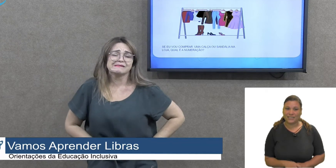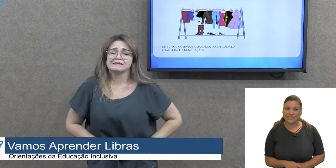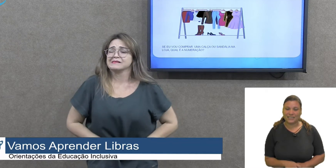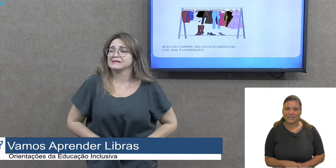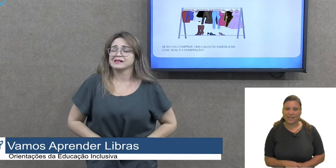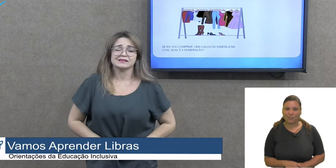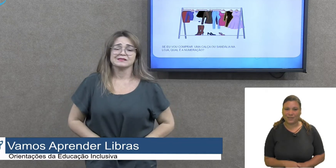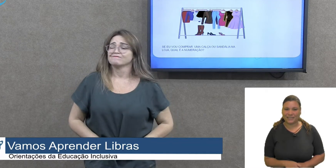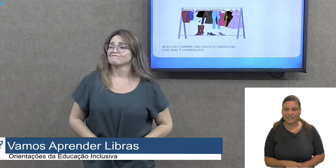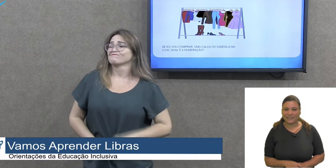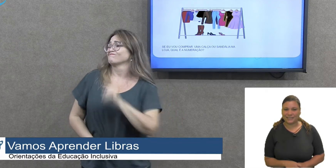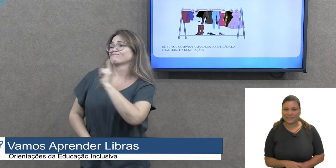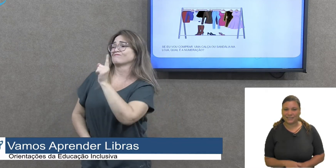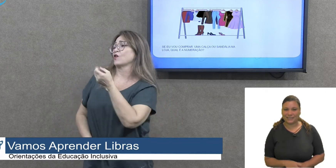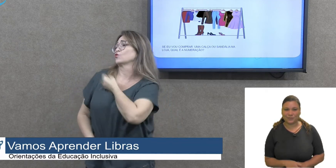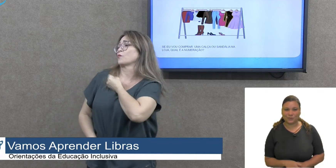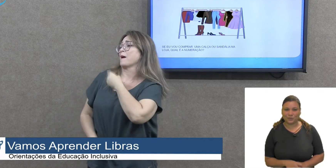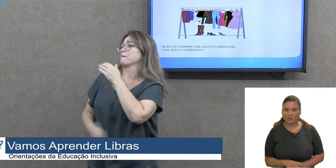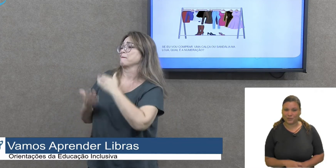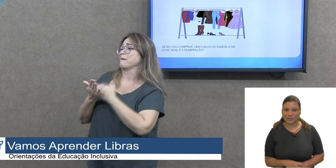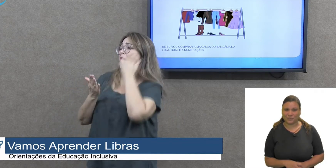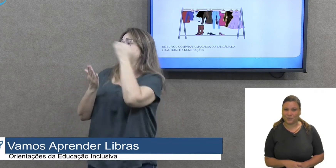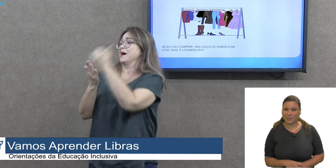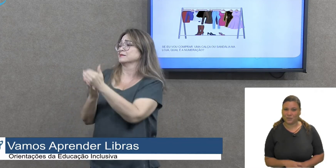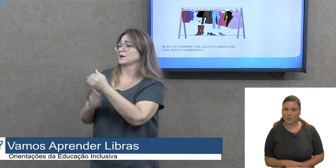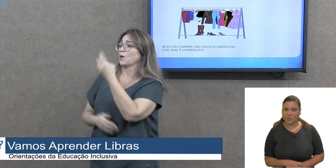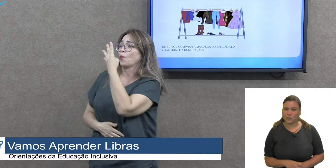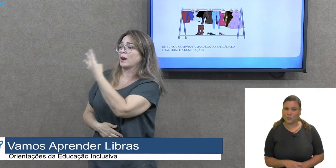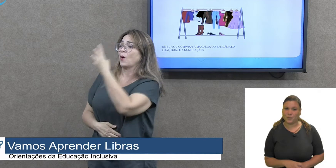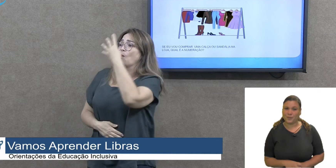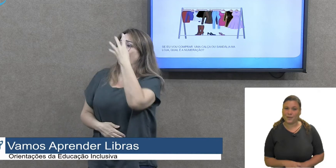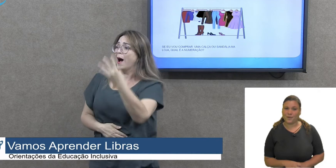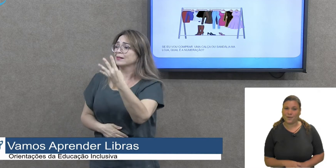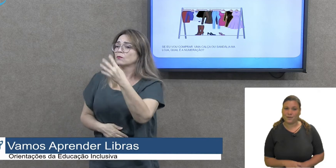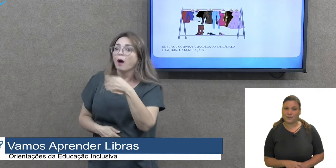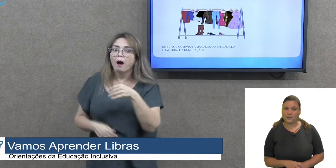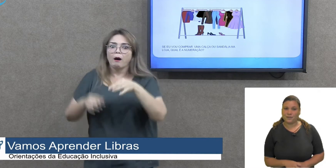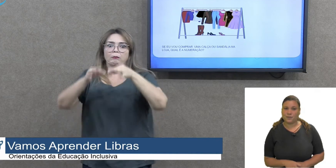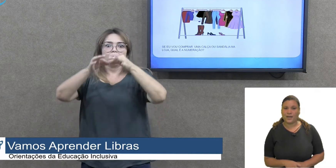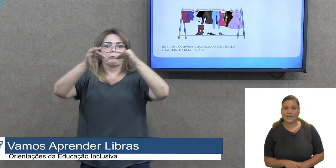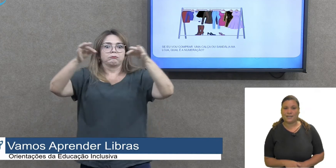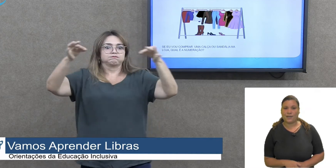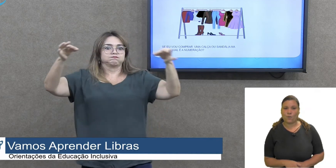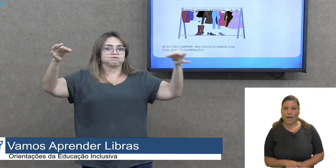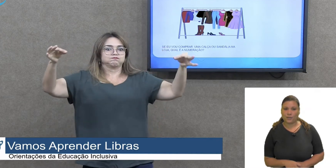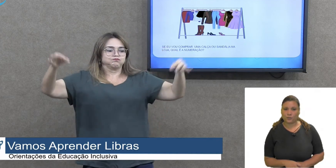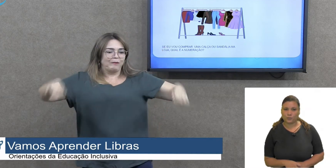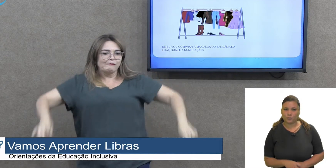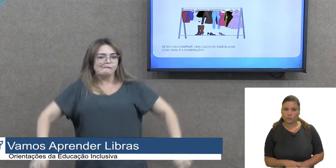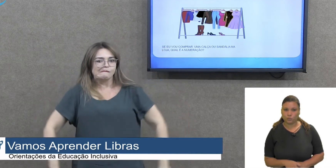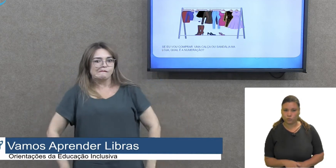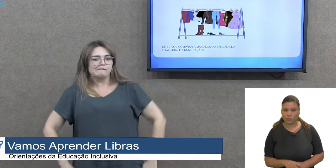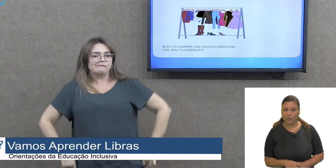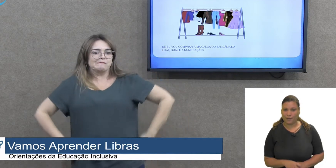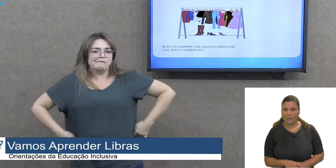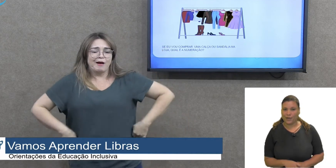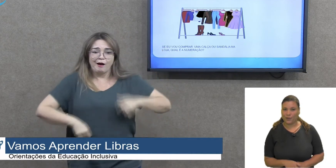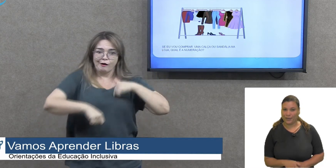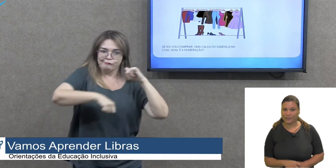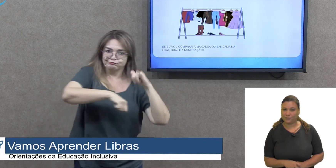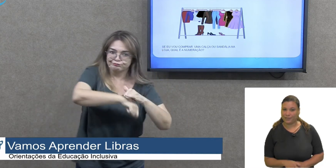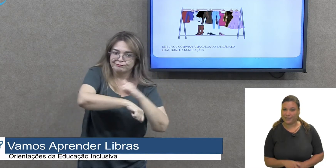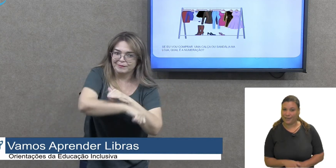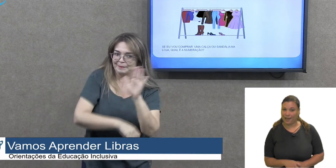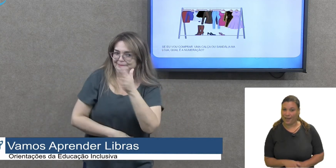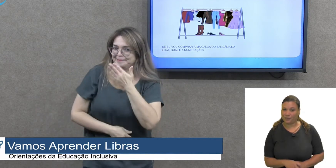moça chega e, ixi, tá apertado, não serviu não. O número é maior. 44. Bem maior,